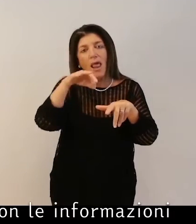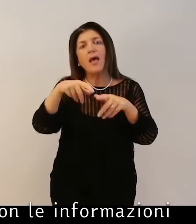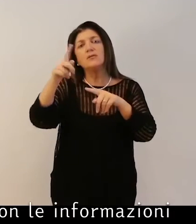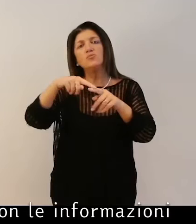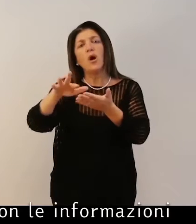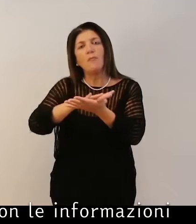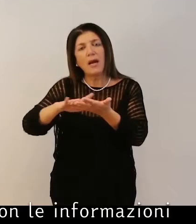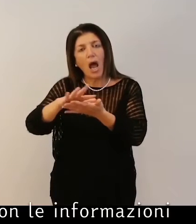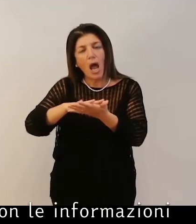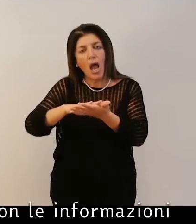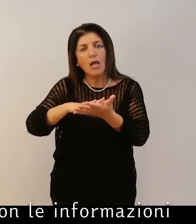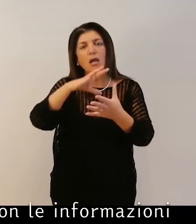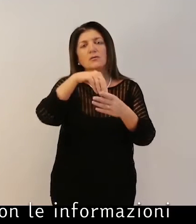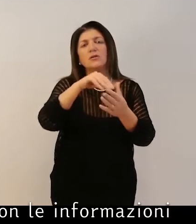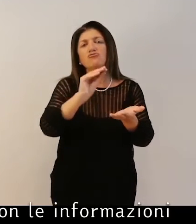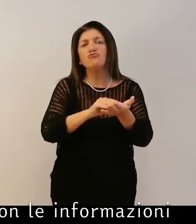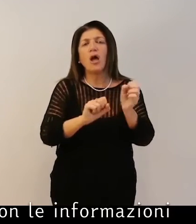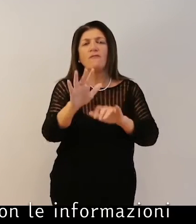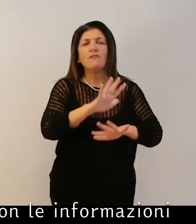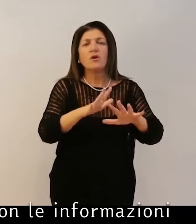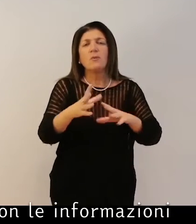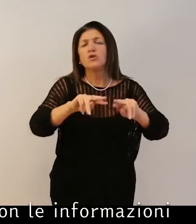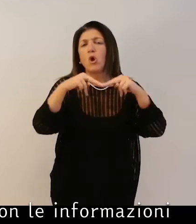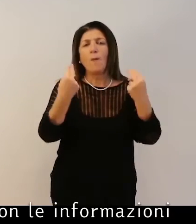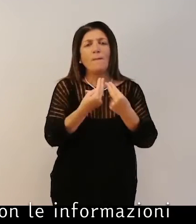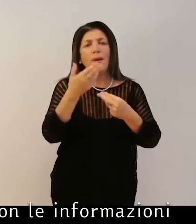le informazioni essenziali sull'edificio.